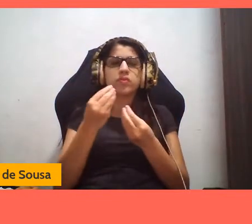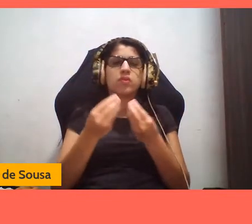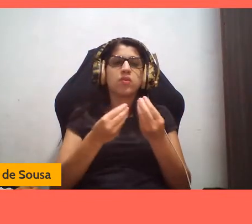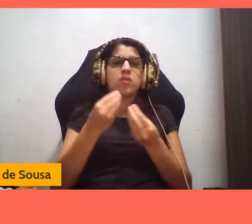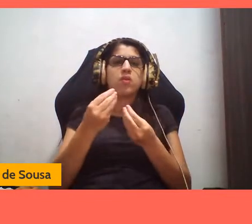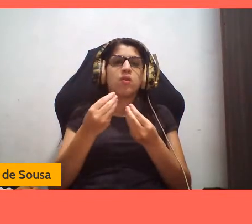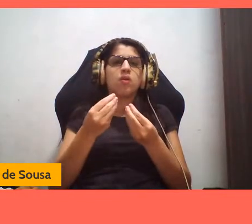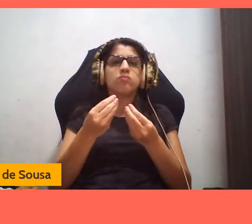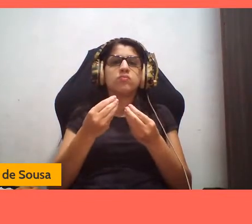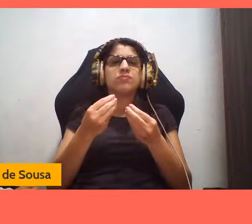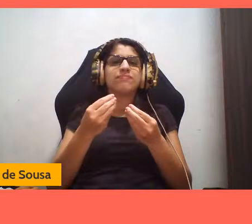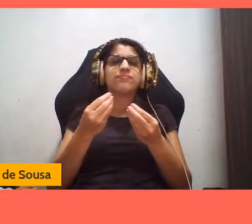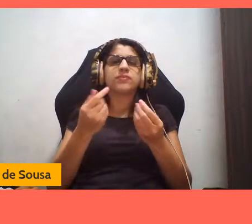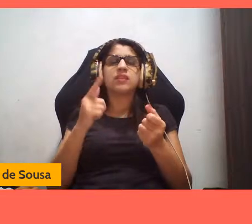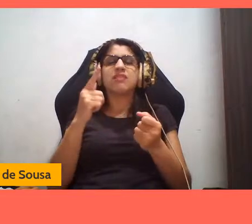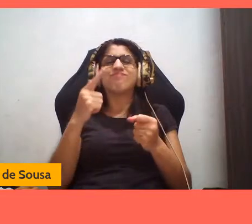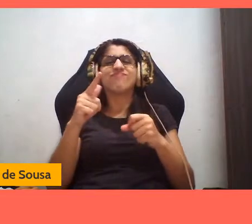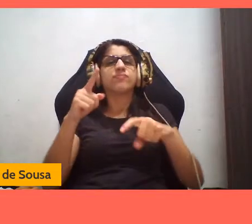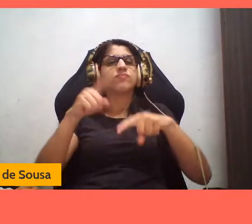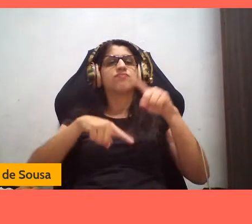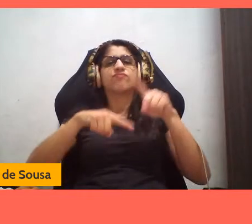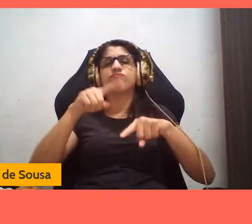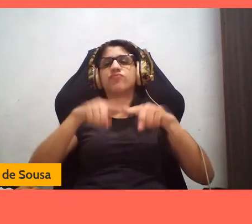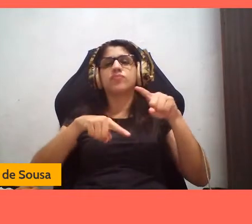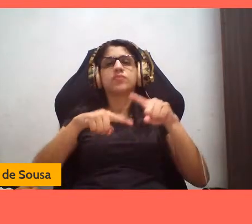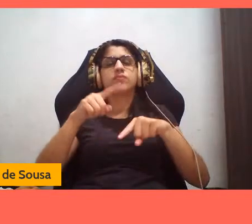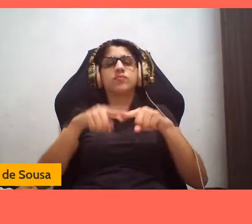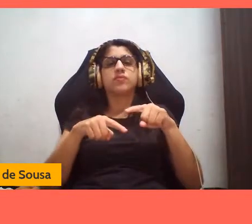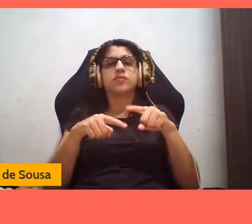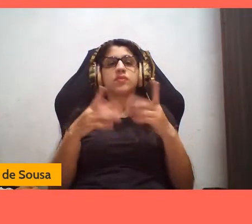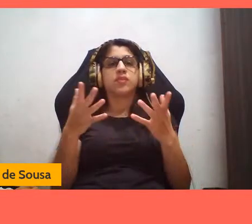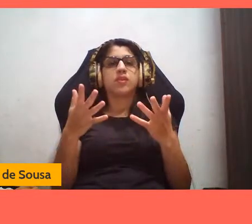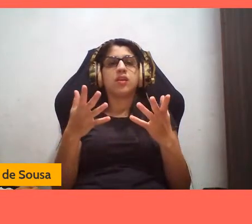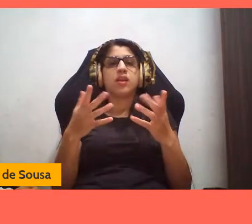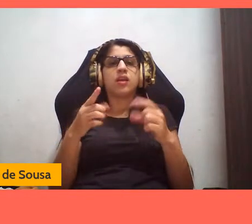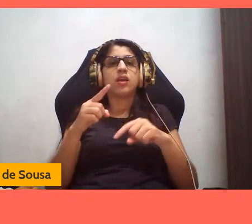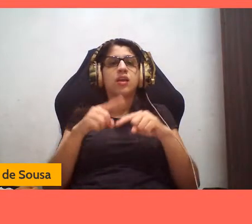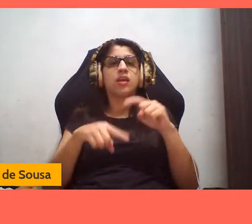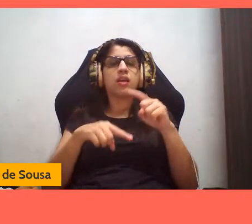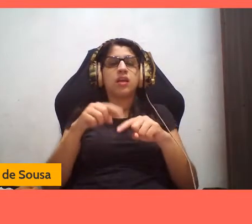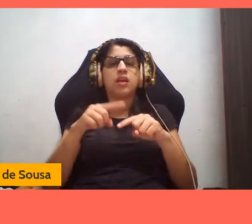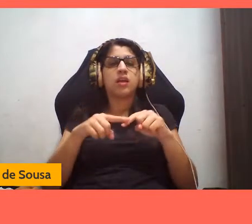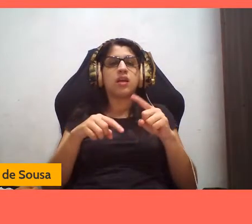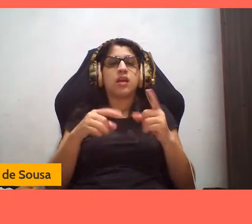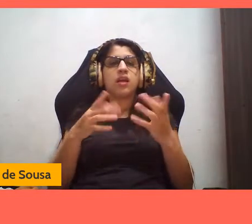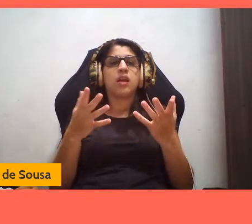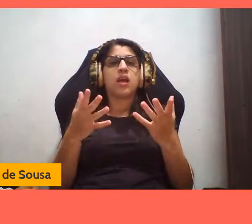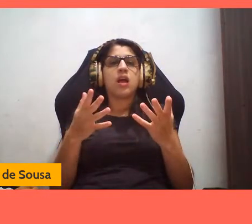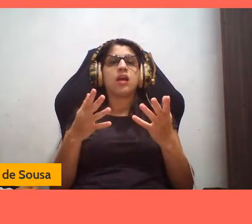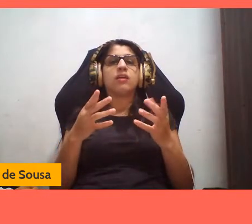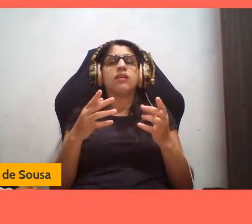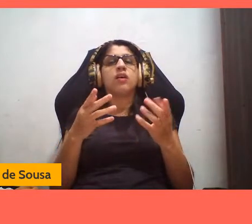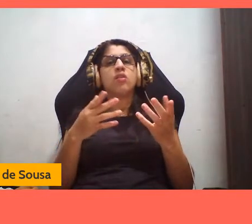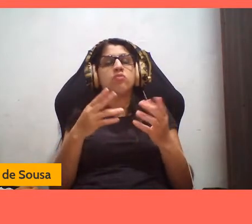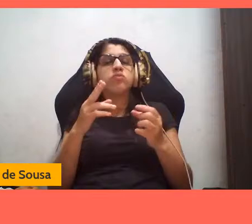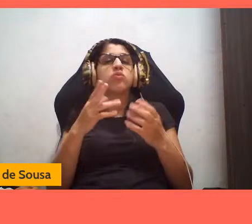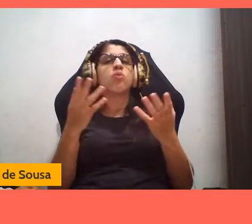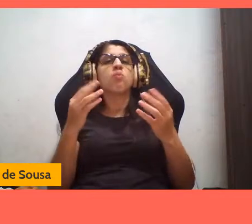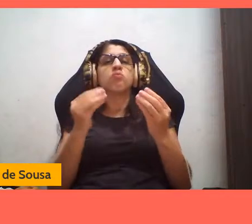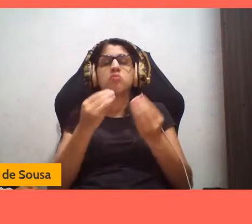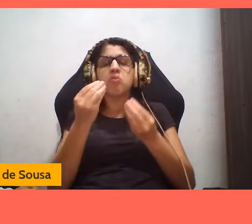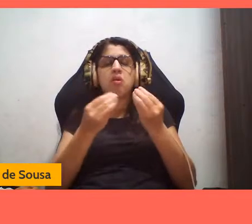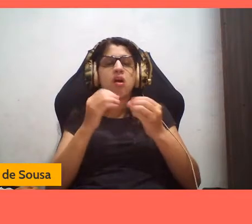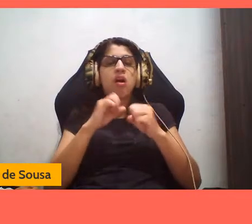imaterial, que não reconhece fronteiras, um pouco como a COVID-19, que